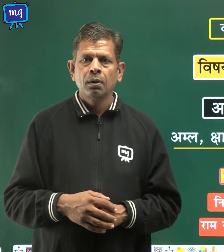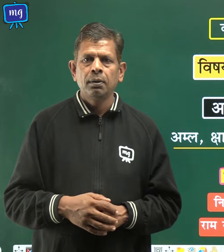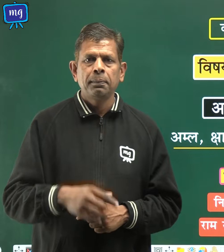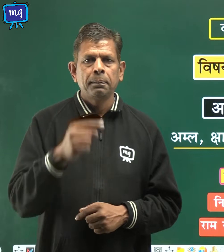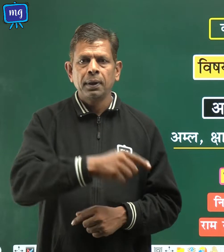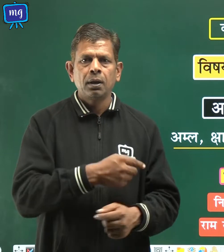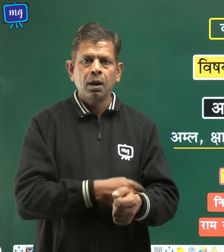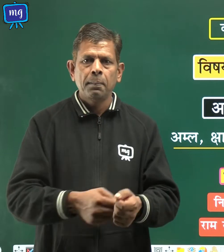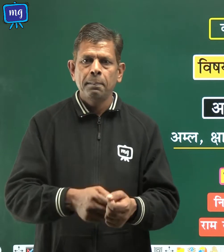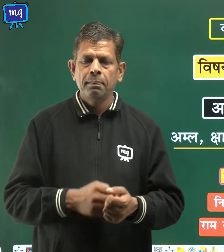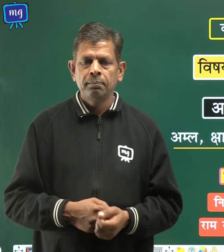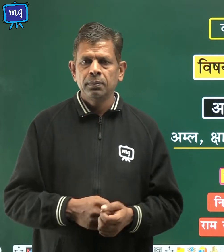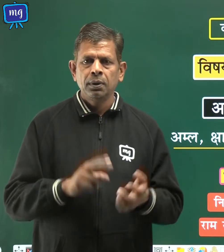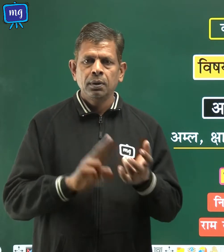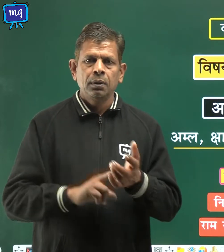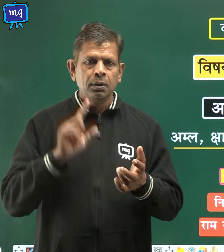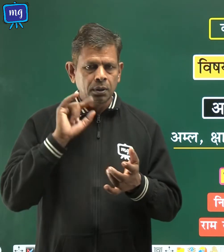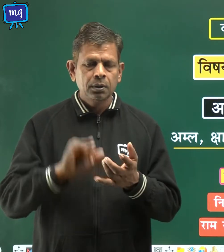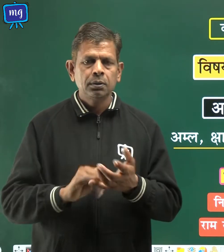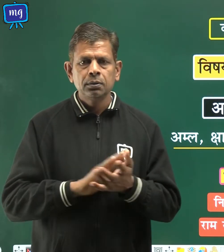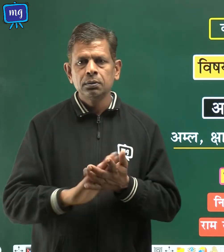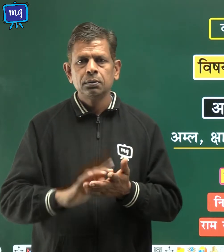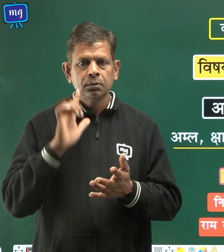मेरा नाम निशी अरोड़ा है